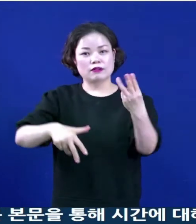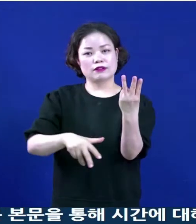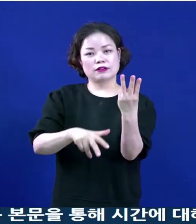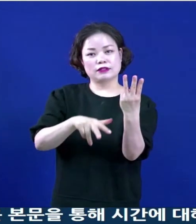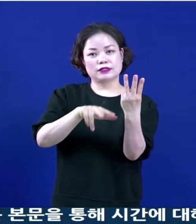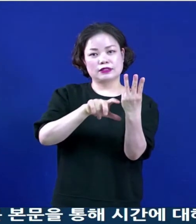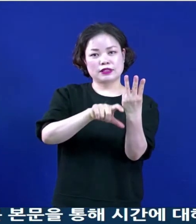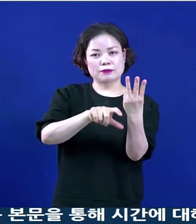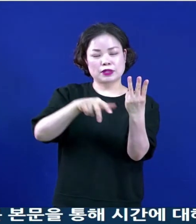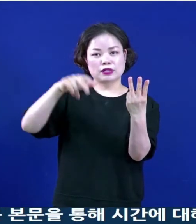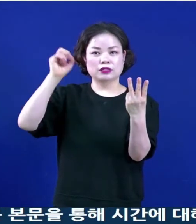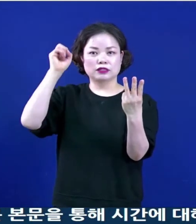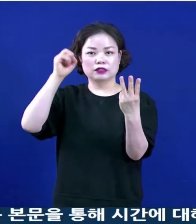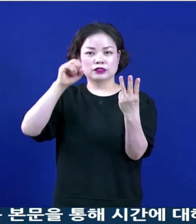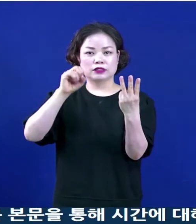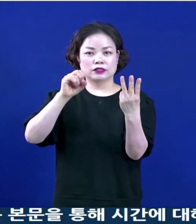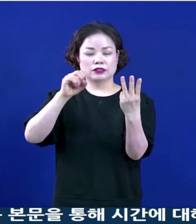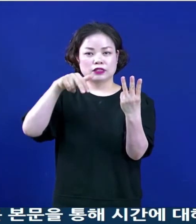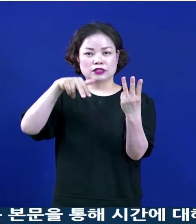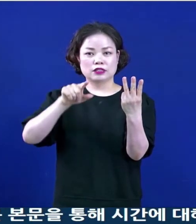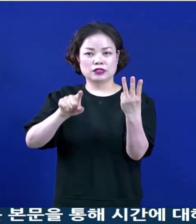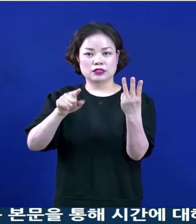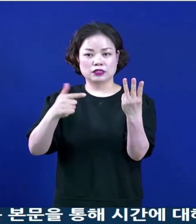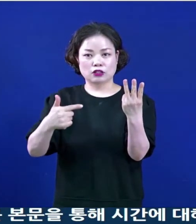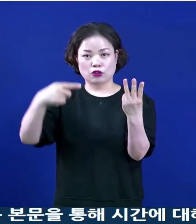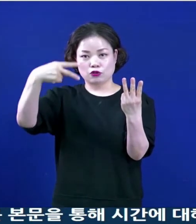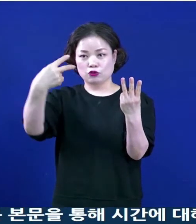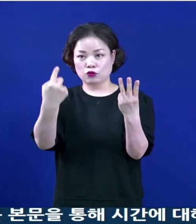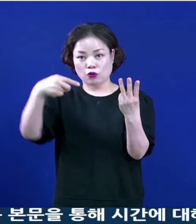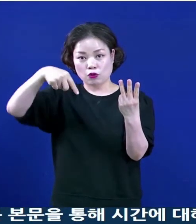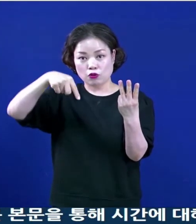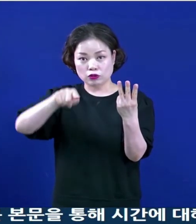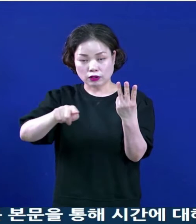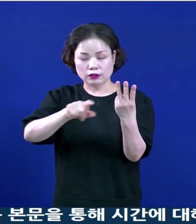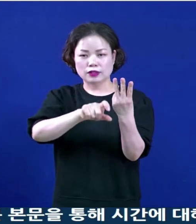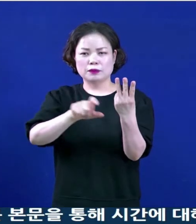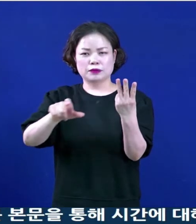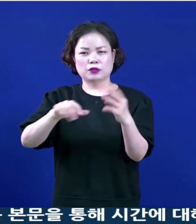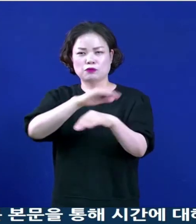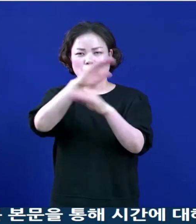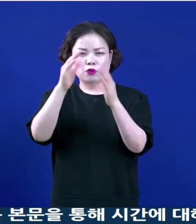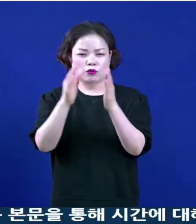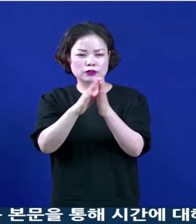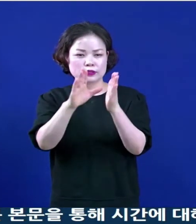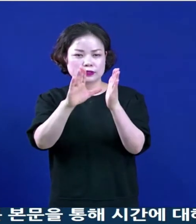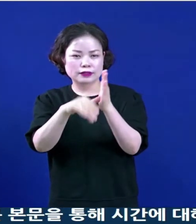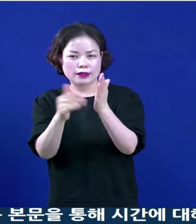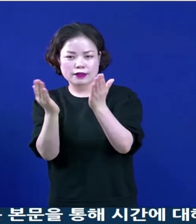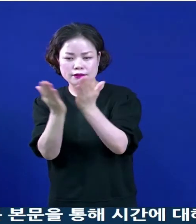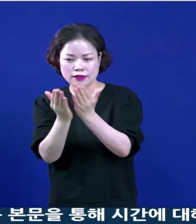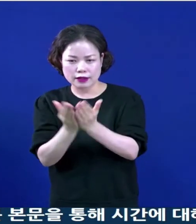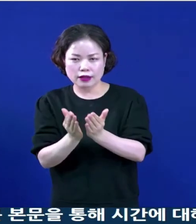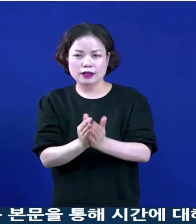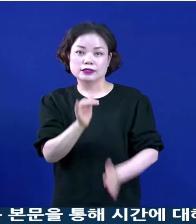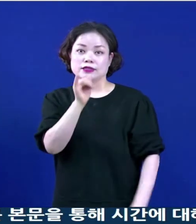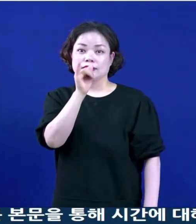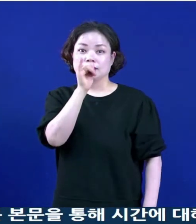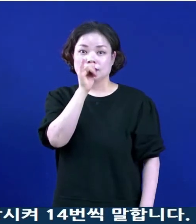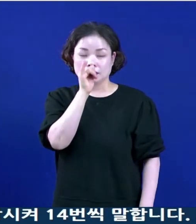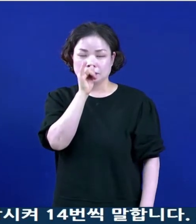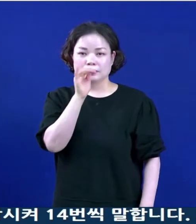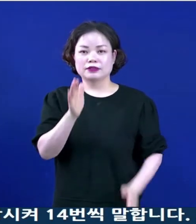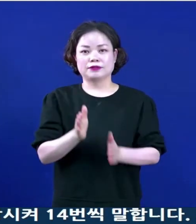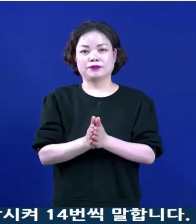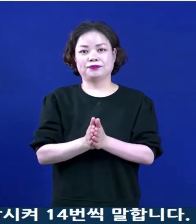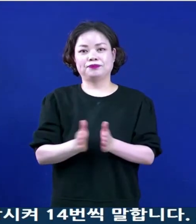것 같습니다. 오늘 본문은 모든 일에 때가 있음을, 적절한 때가 있음을 선언하면서